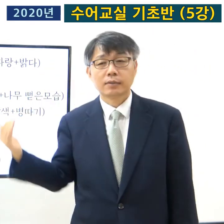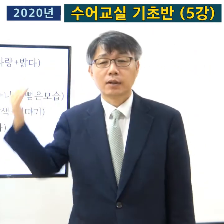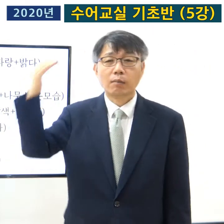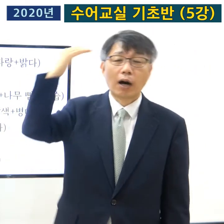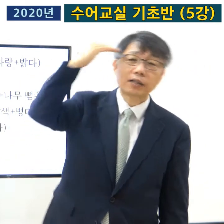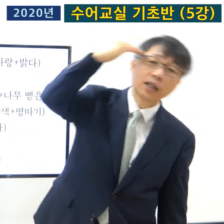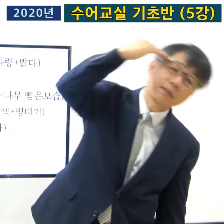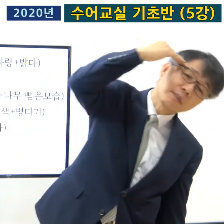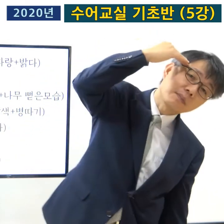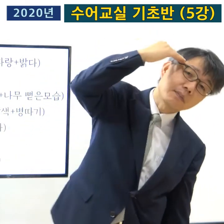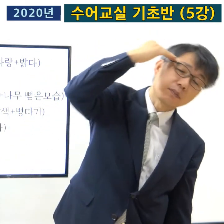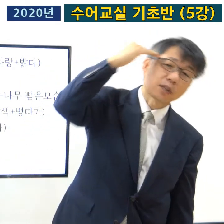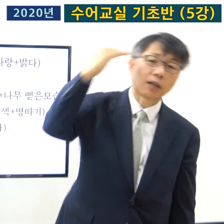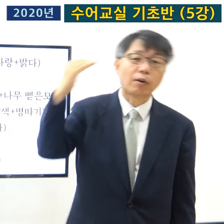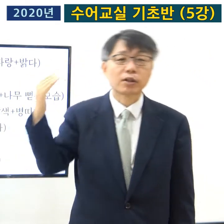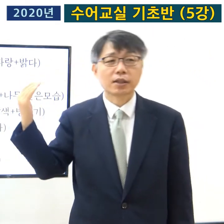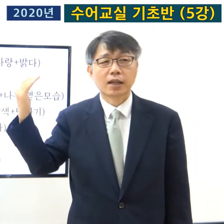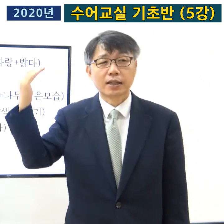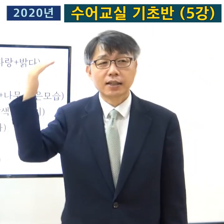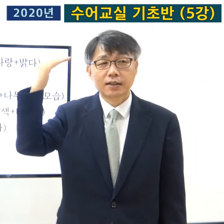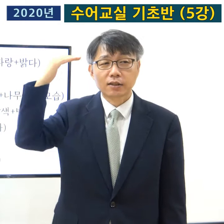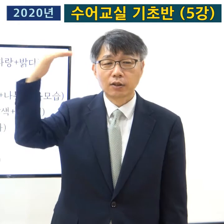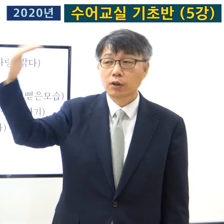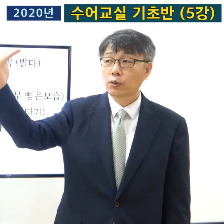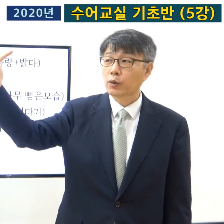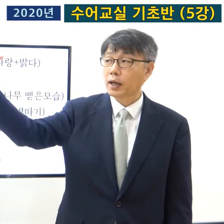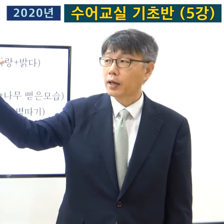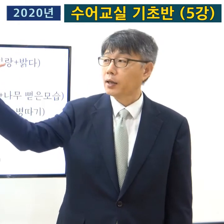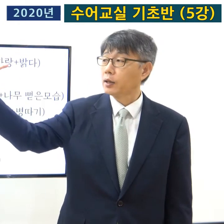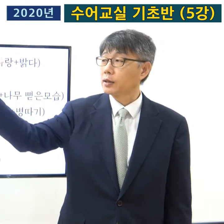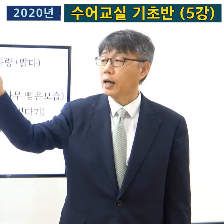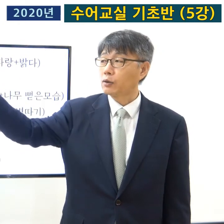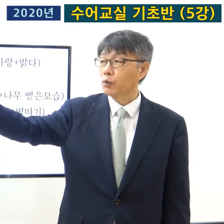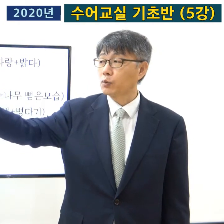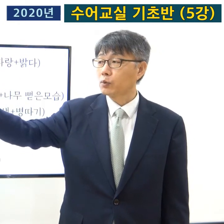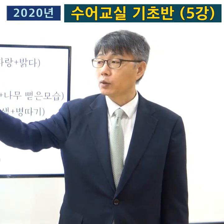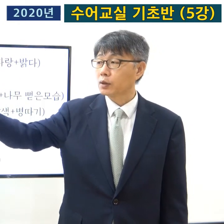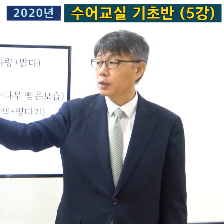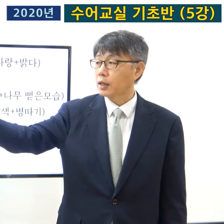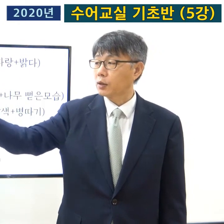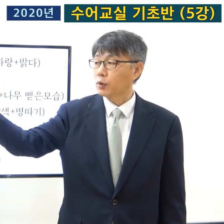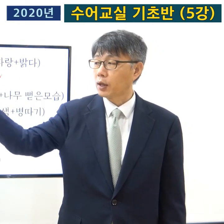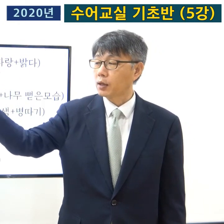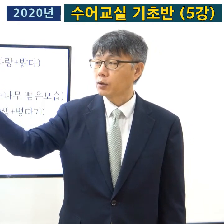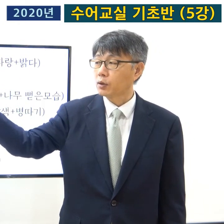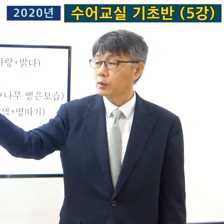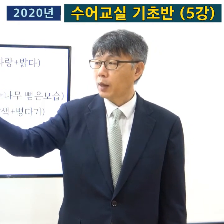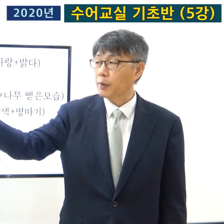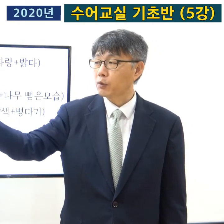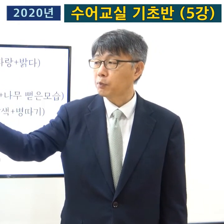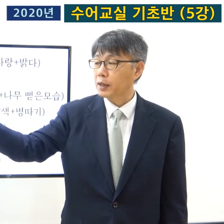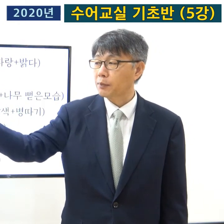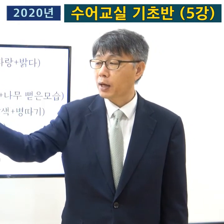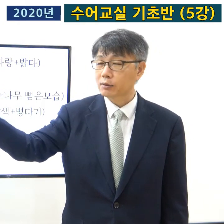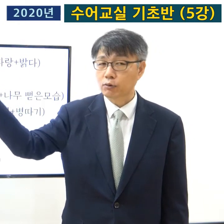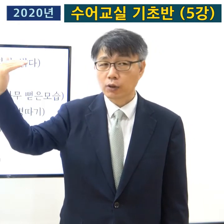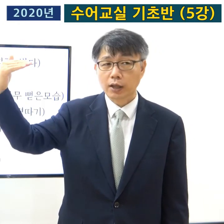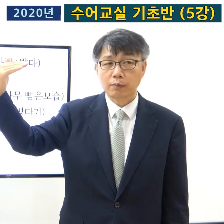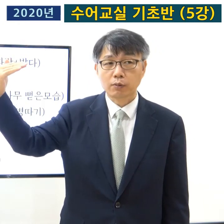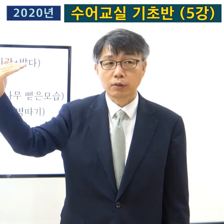뭐 하는데 이렇게 머리를 이렇게 갖다 대는 거. 이렇게 자 손가락을 이렇게 손바닥을 펴가지고 이렇게 옆으로